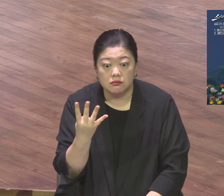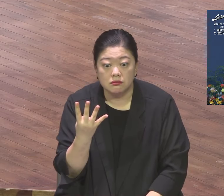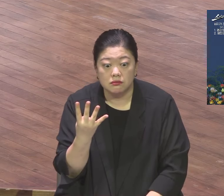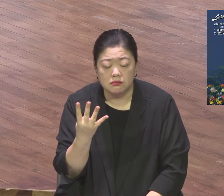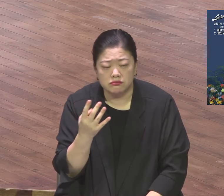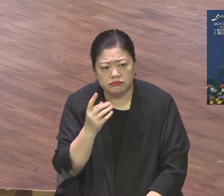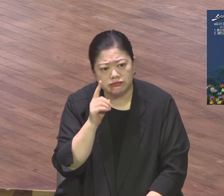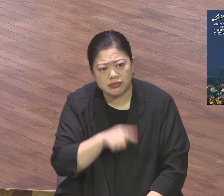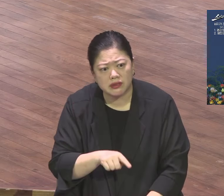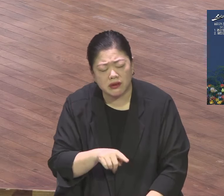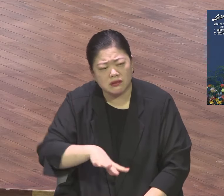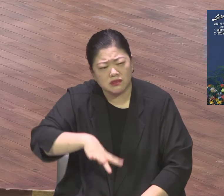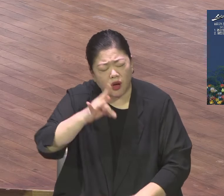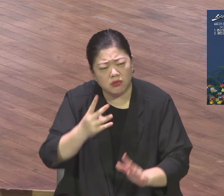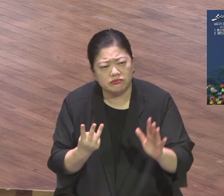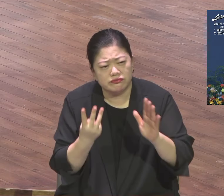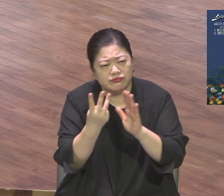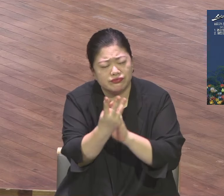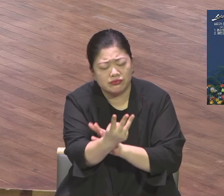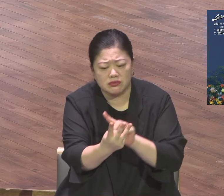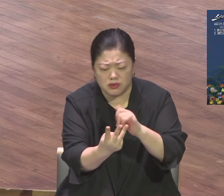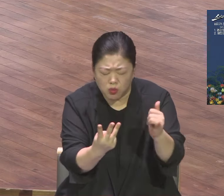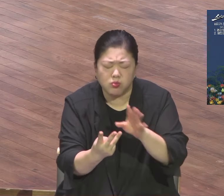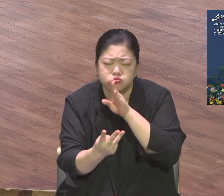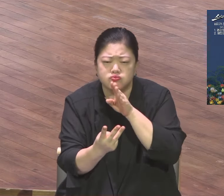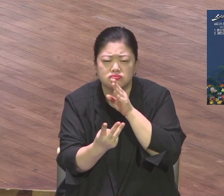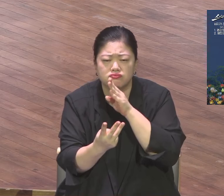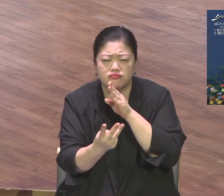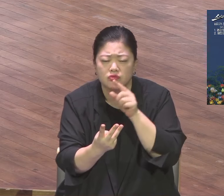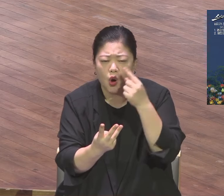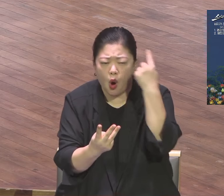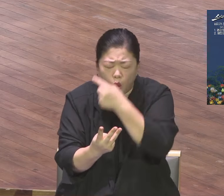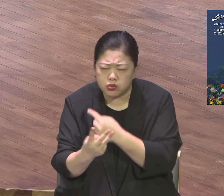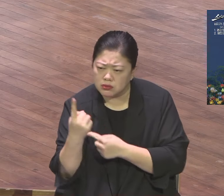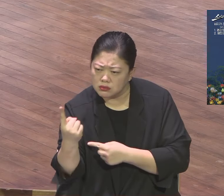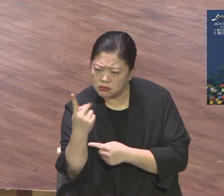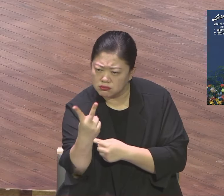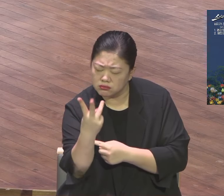하나님의 사람 같네요. 여러분,